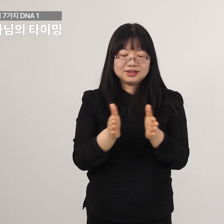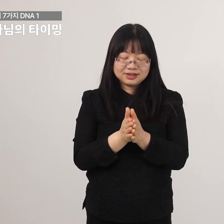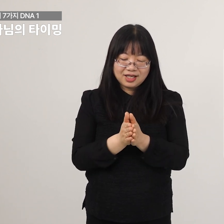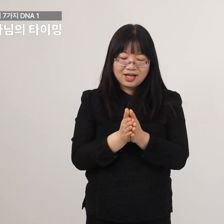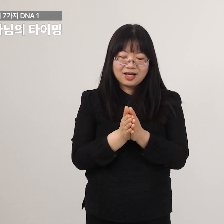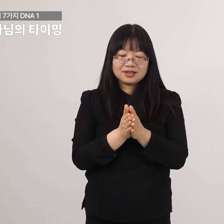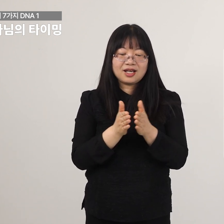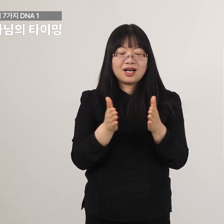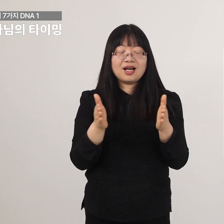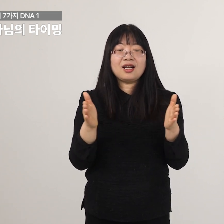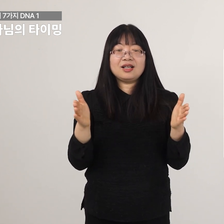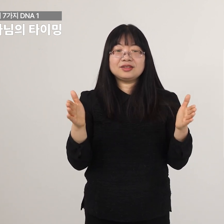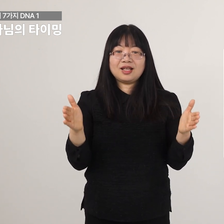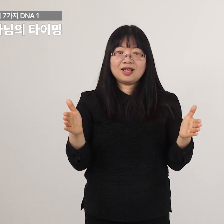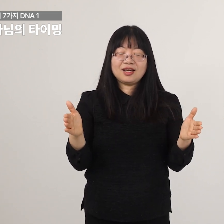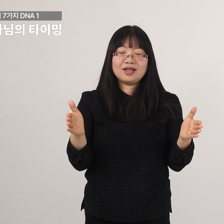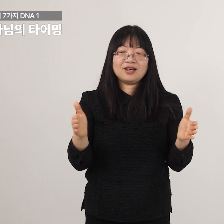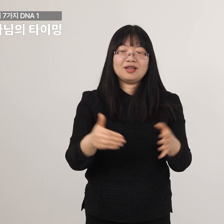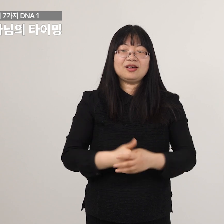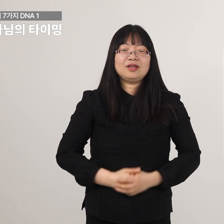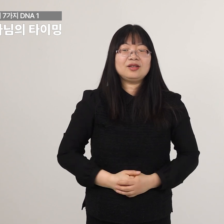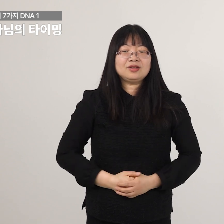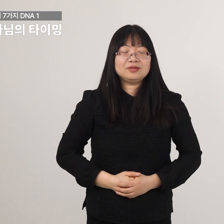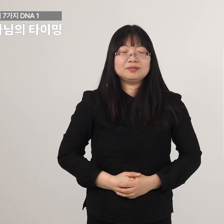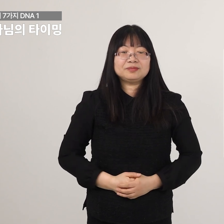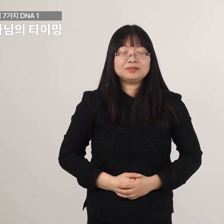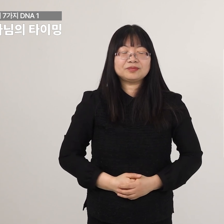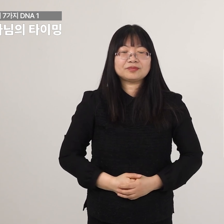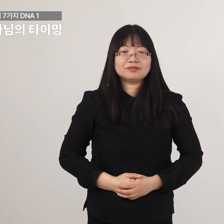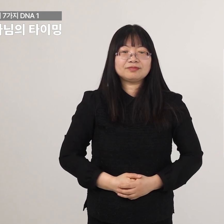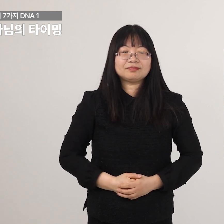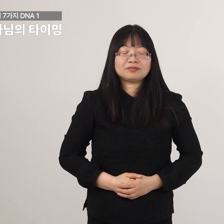일하기 시작하네.